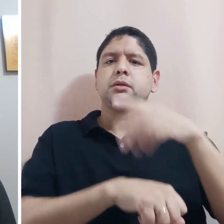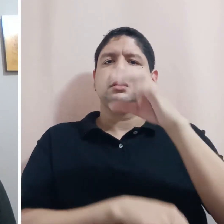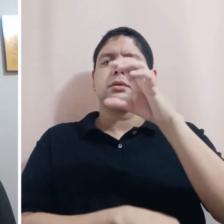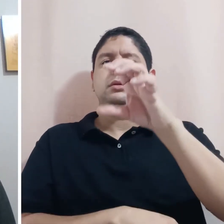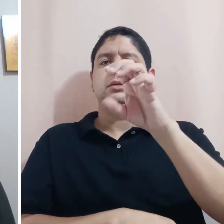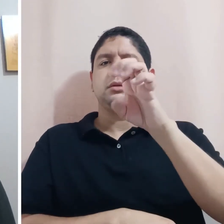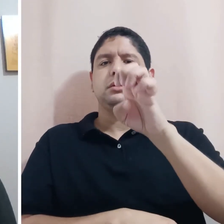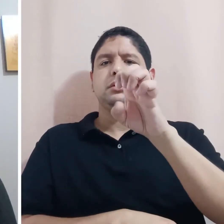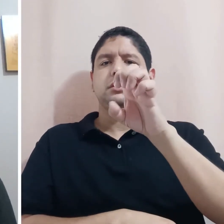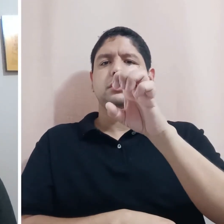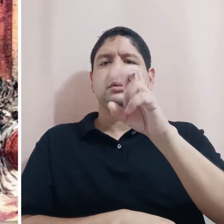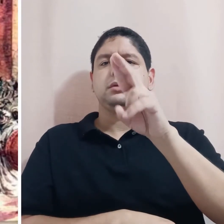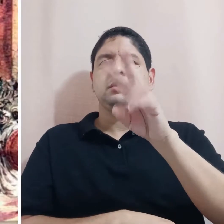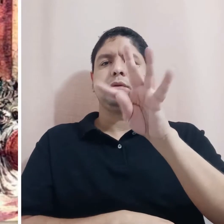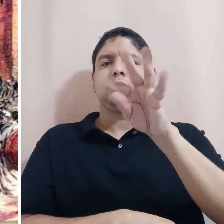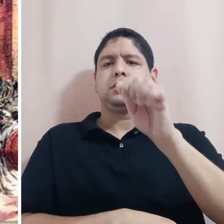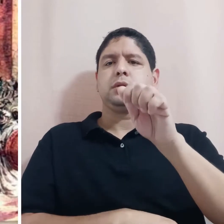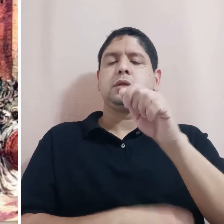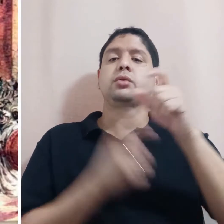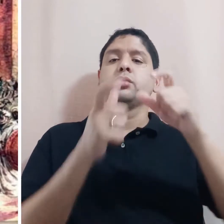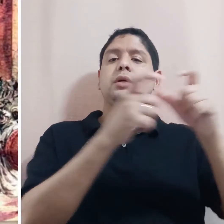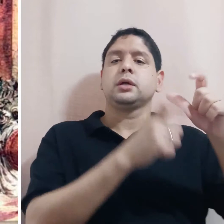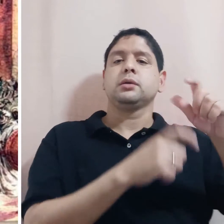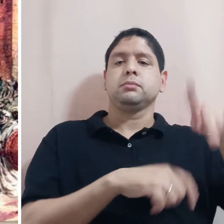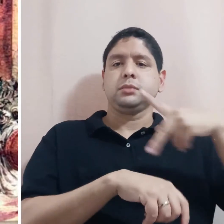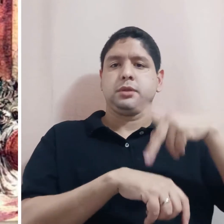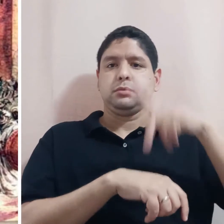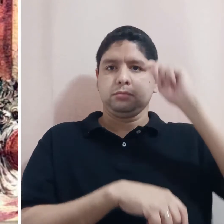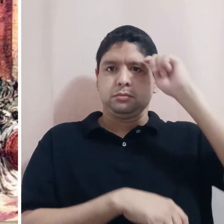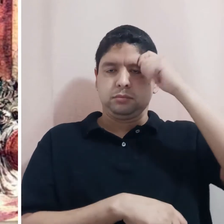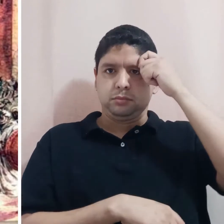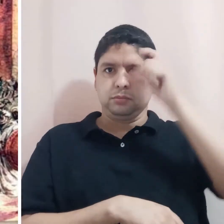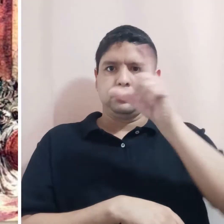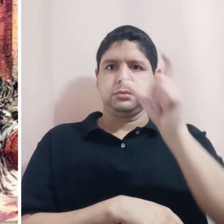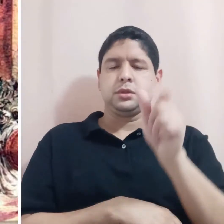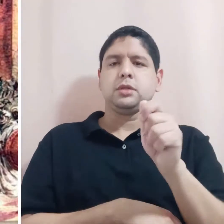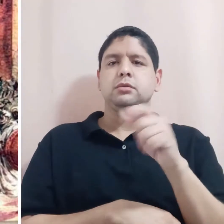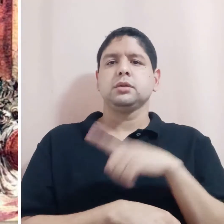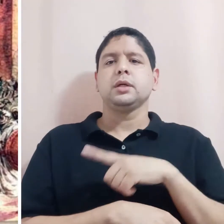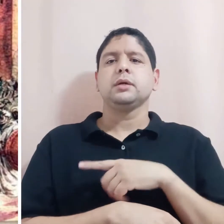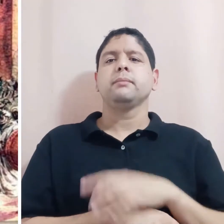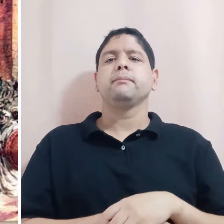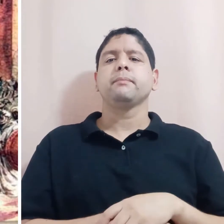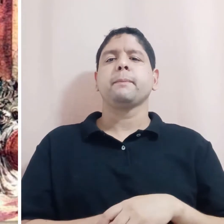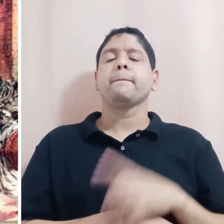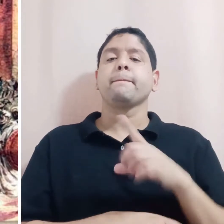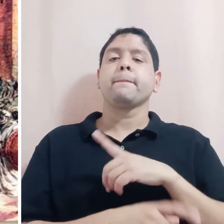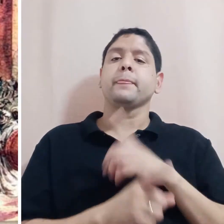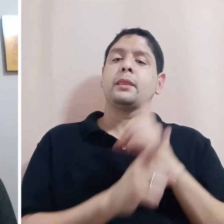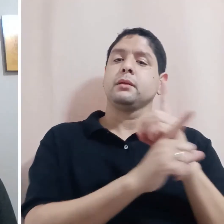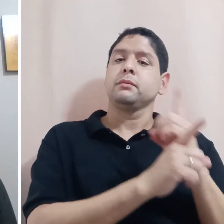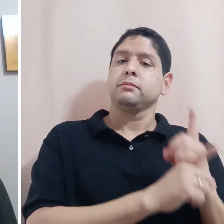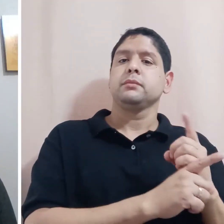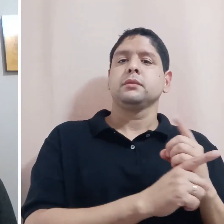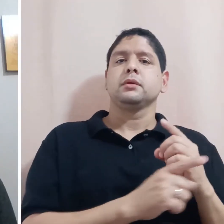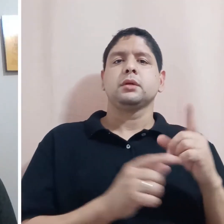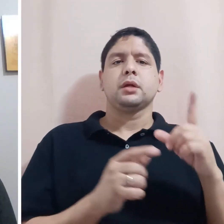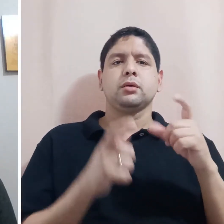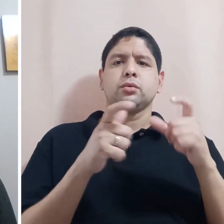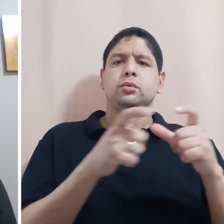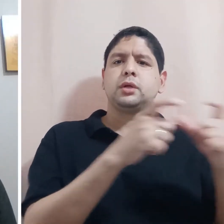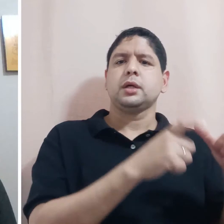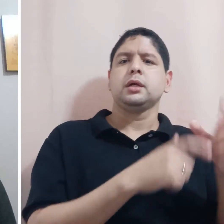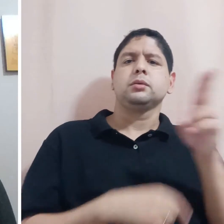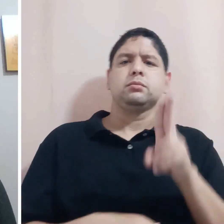a cidade de Ceuta, né, na região norte da África, né, e a partir da cidade de Ceuta